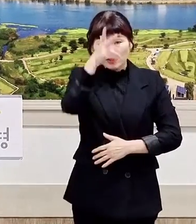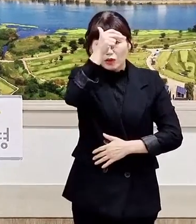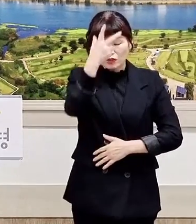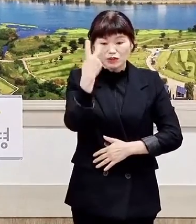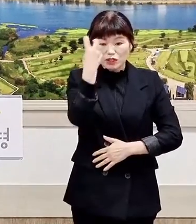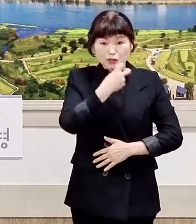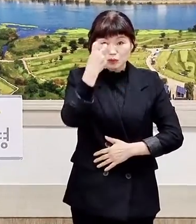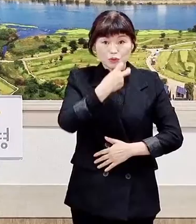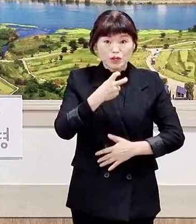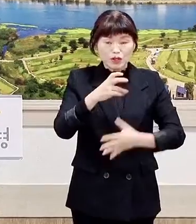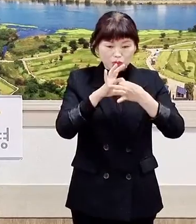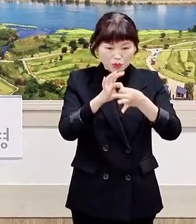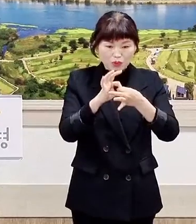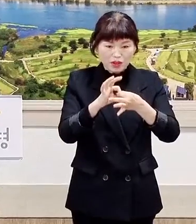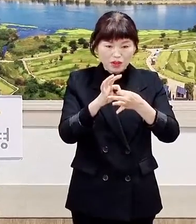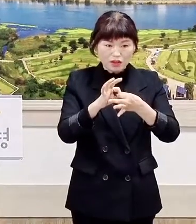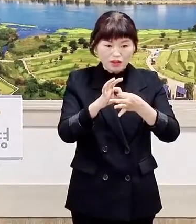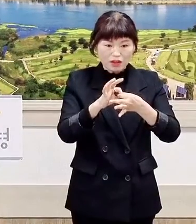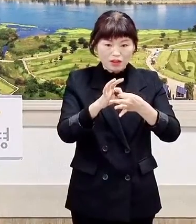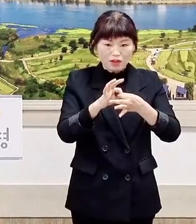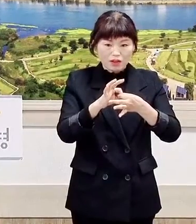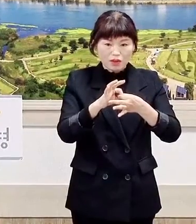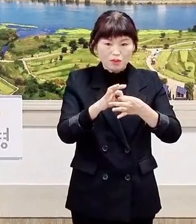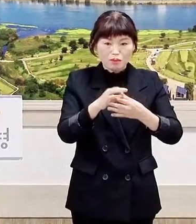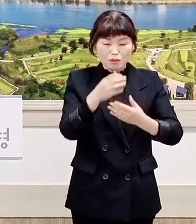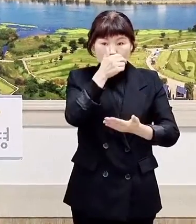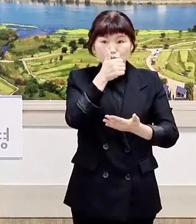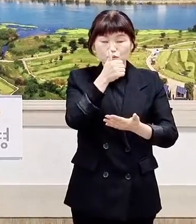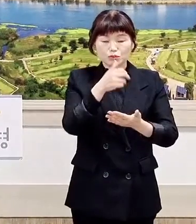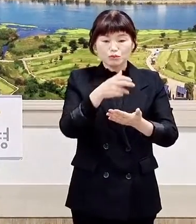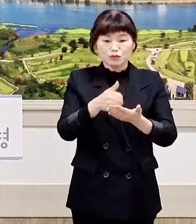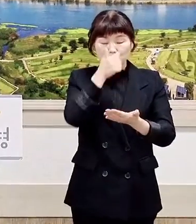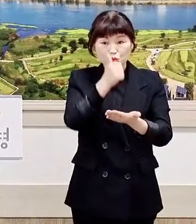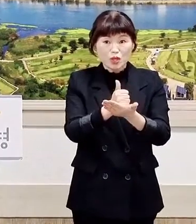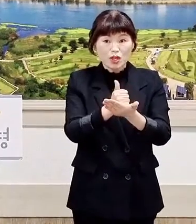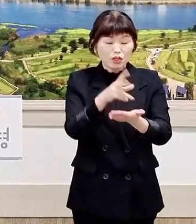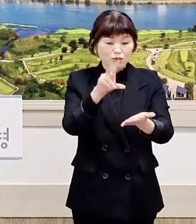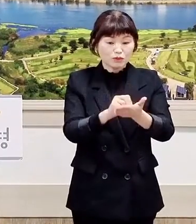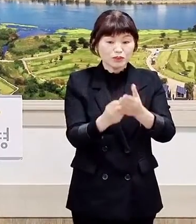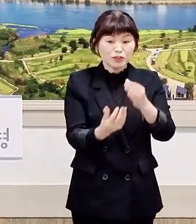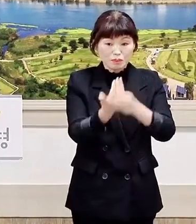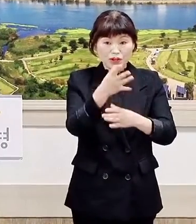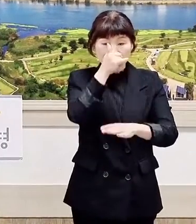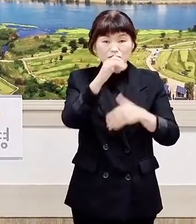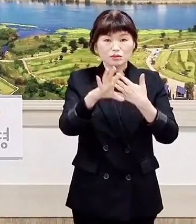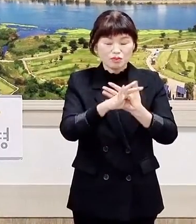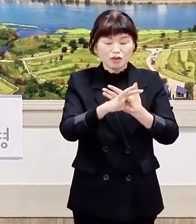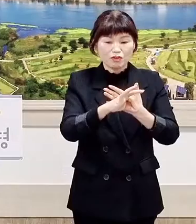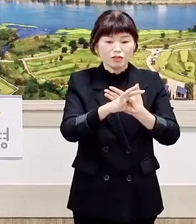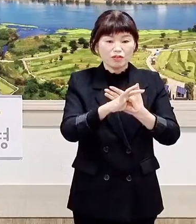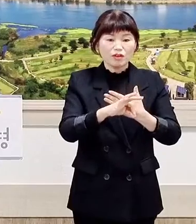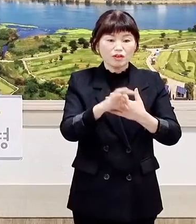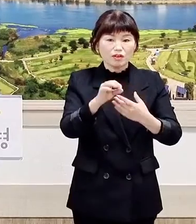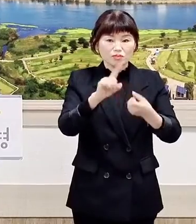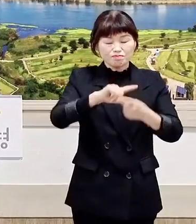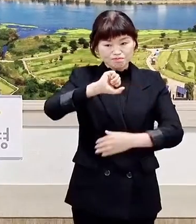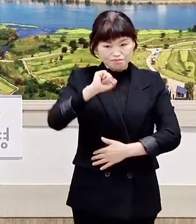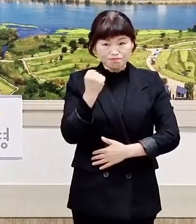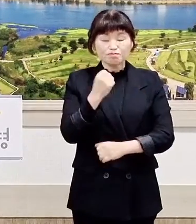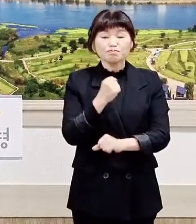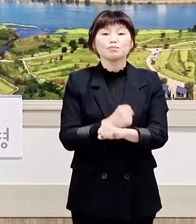있다면 지금이라도 바로잡도록 하겠습니다. 양평군은 국민이 주인인